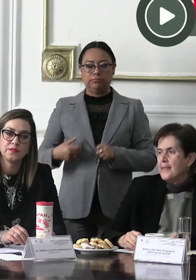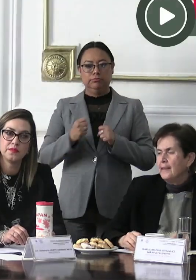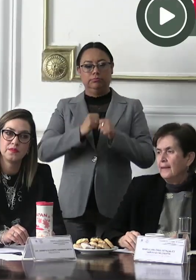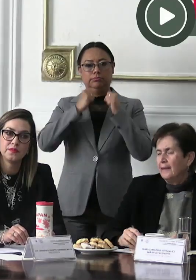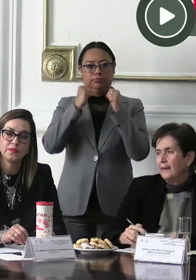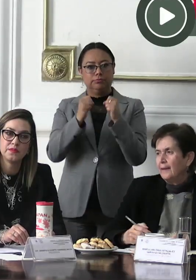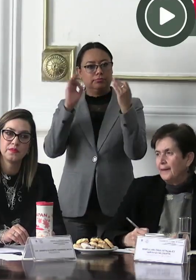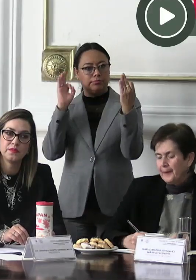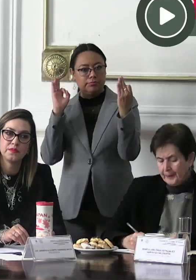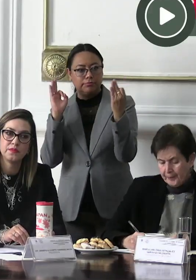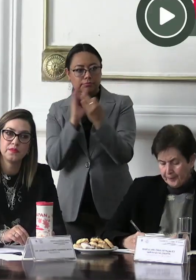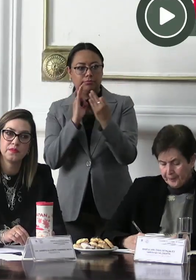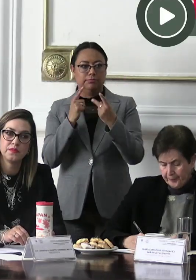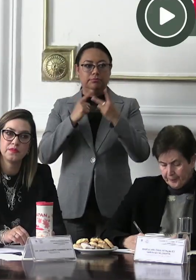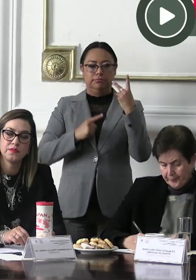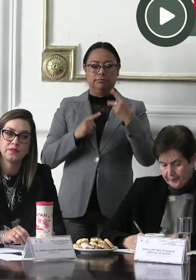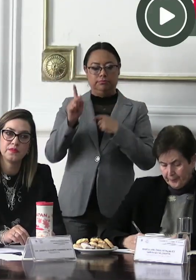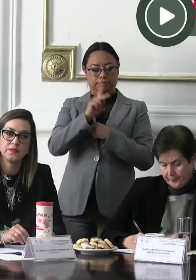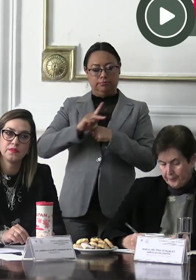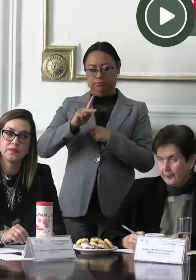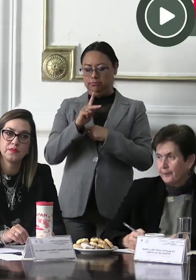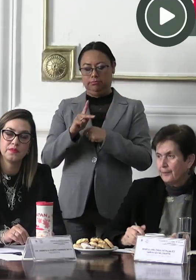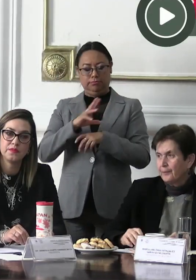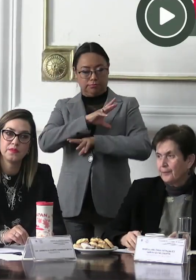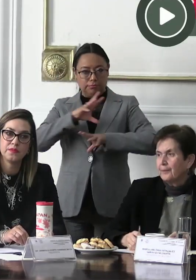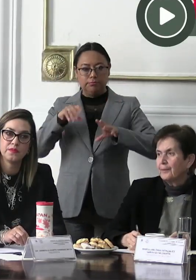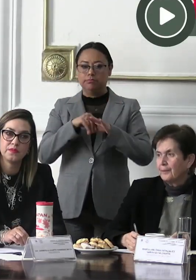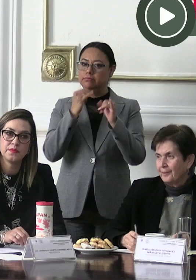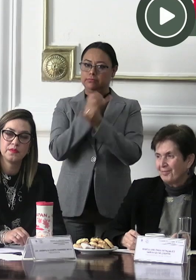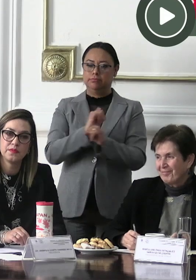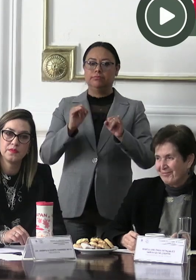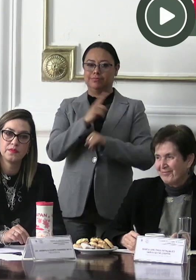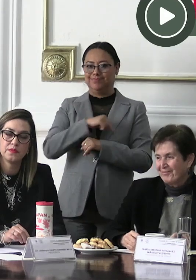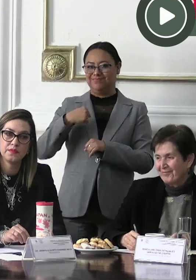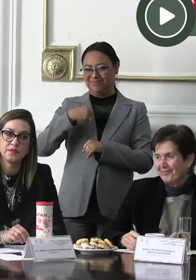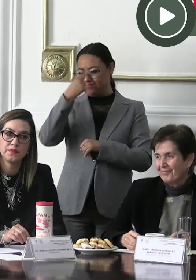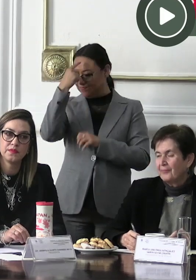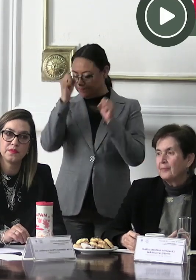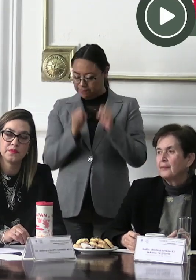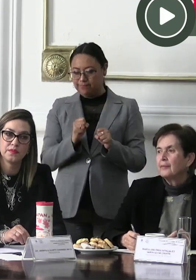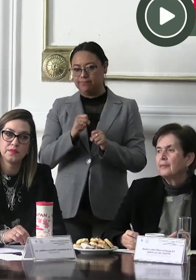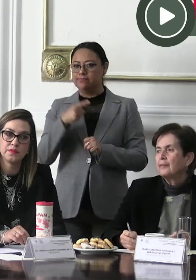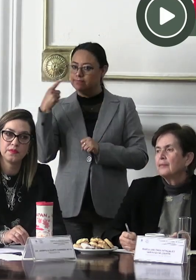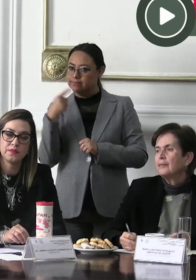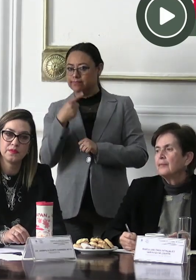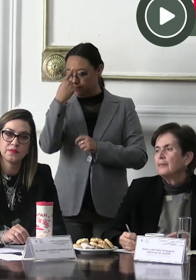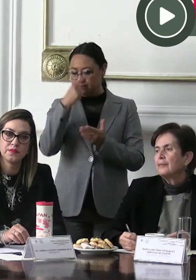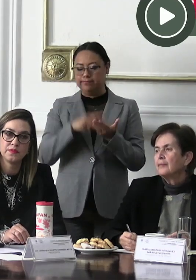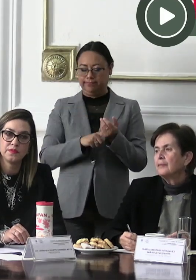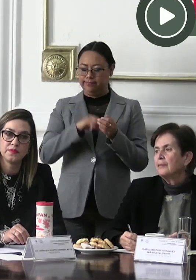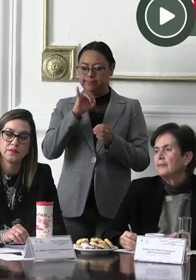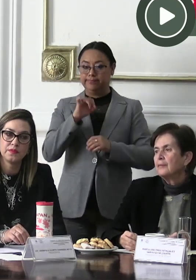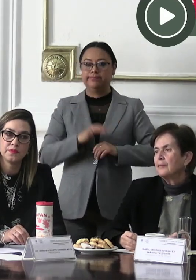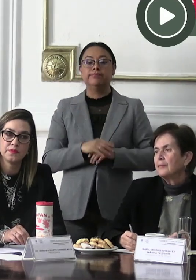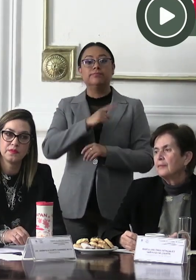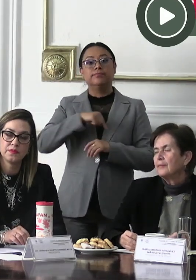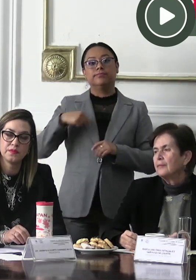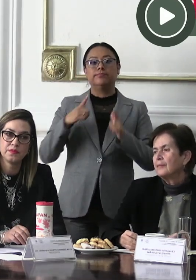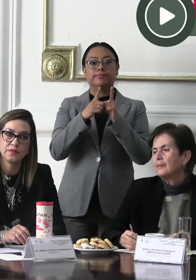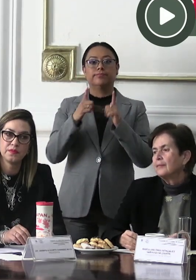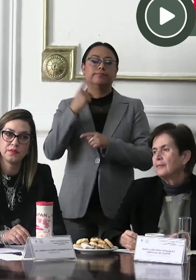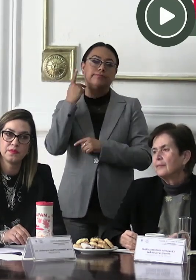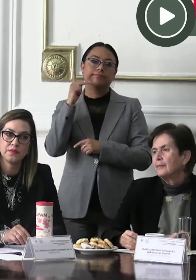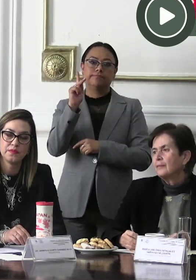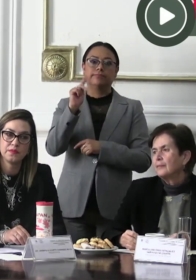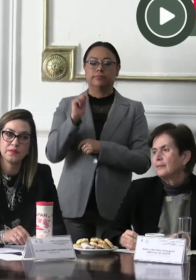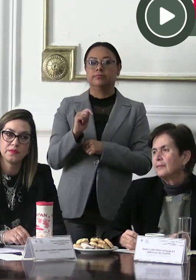al pueblo y con plena autonomía, y estoy segura de que en usted encontramos esa conducción. Para quienes formamos parte del Partido del Trabajo, la